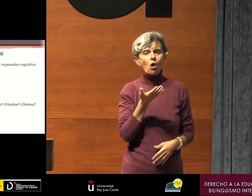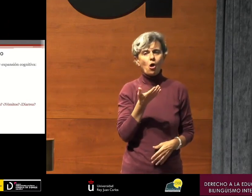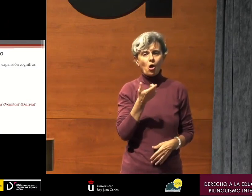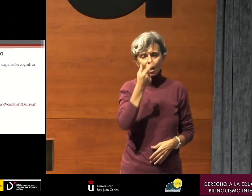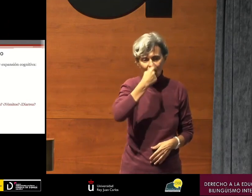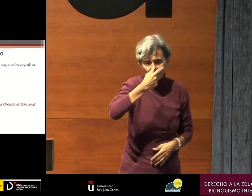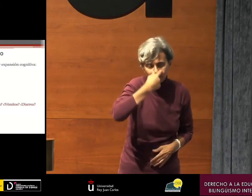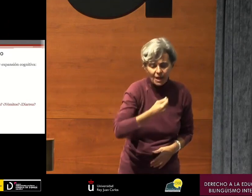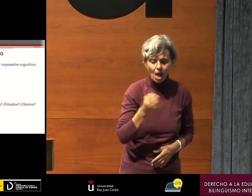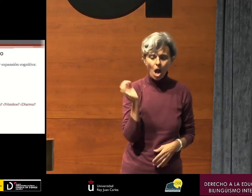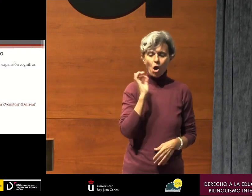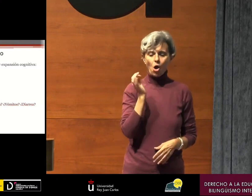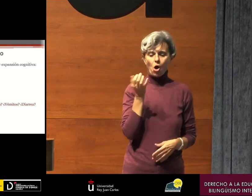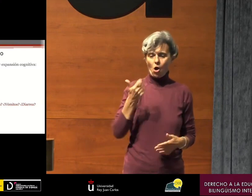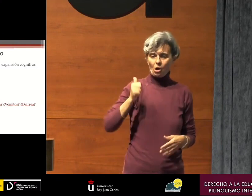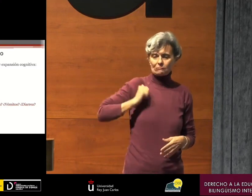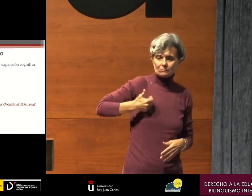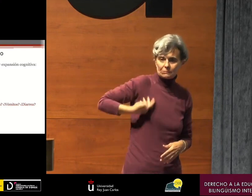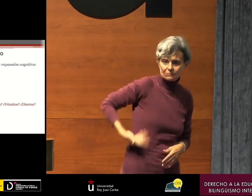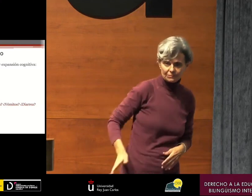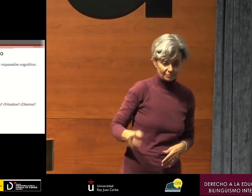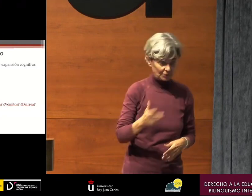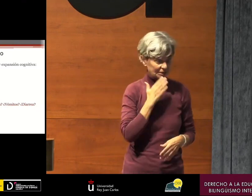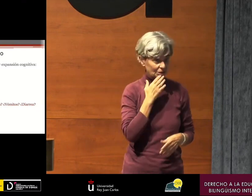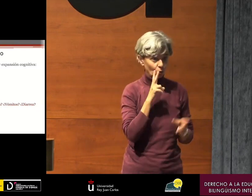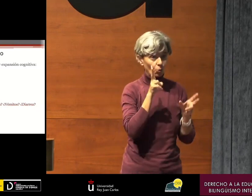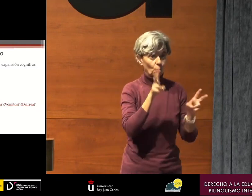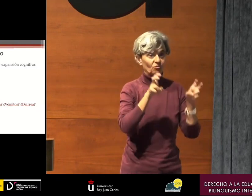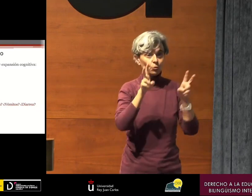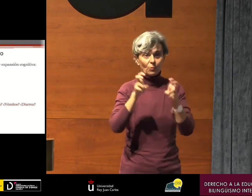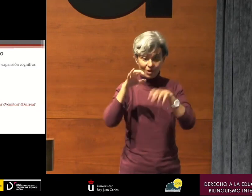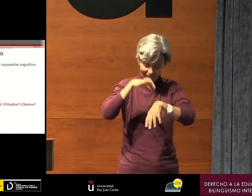la tripa, ha vomitado, tiene gripe...